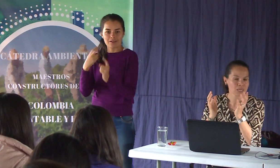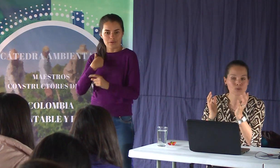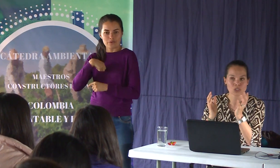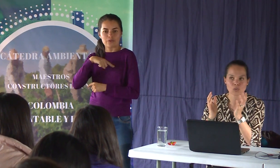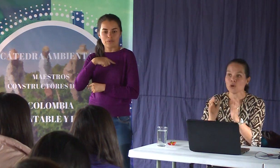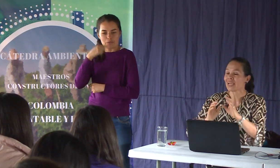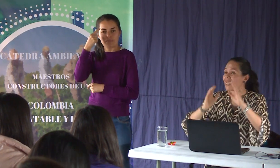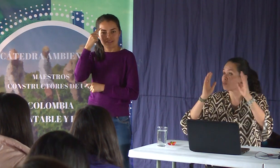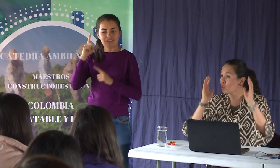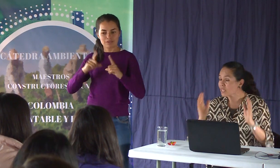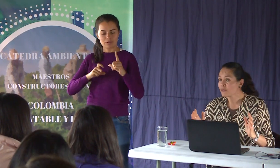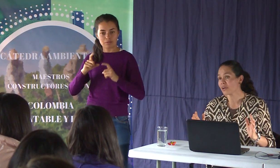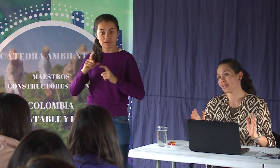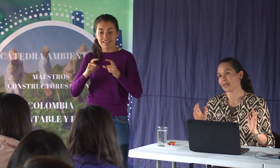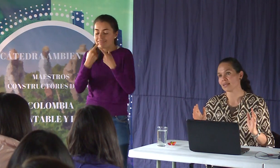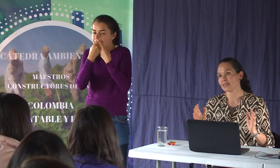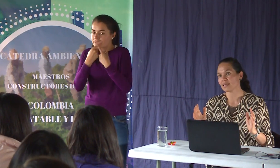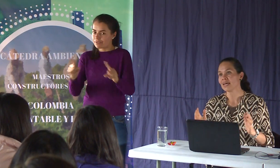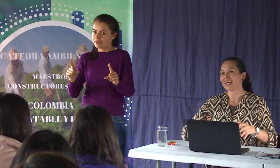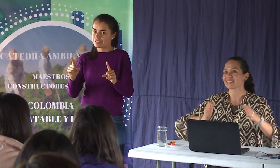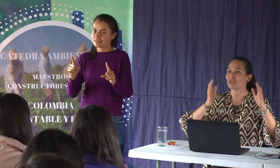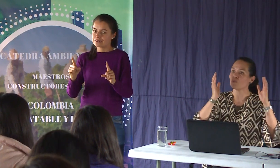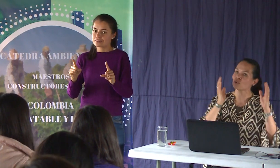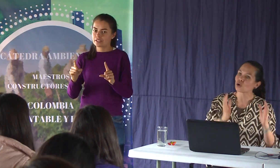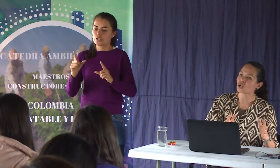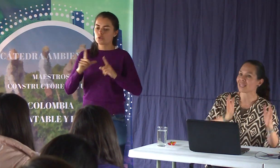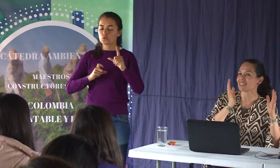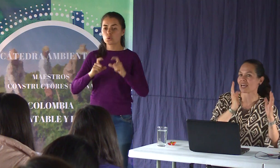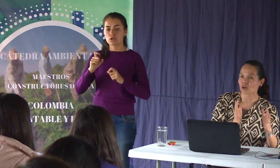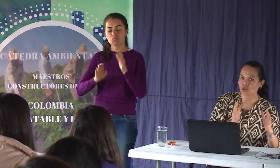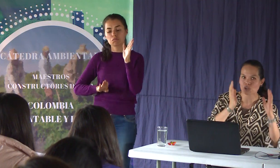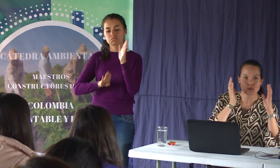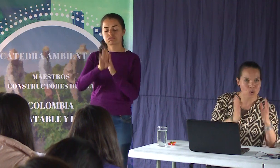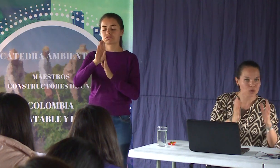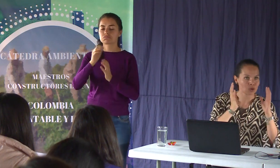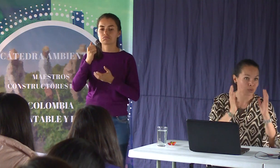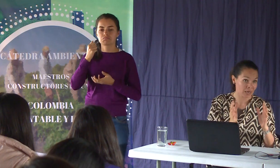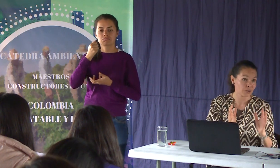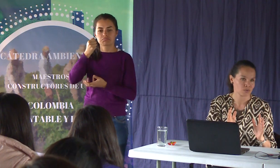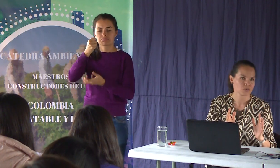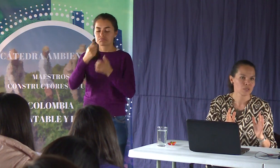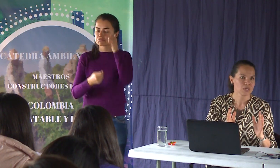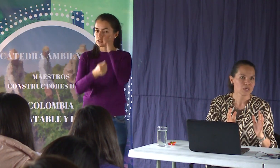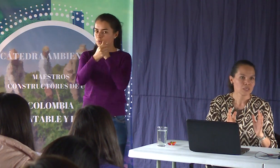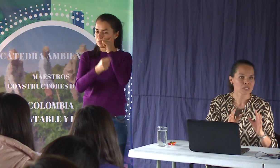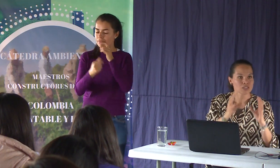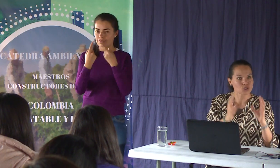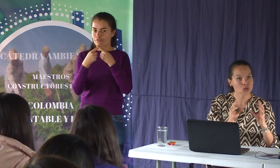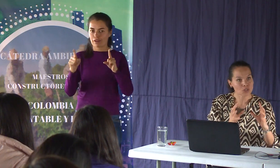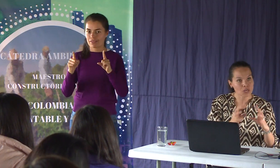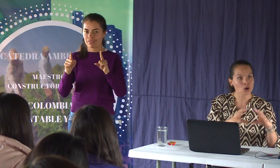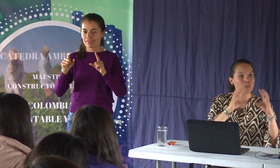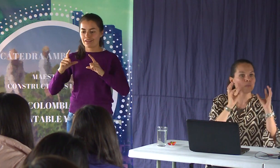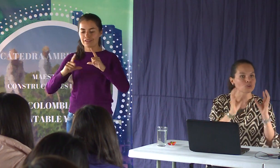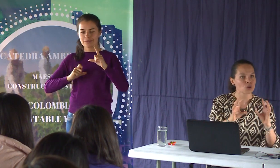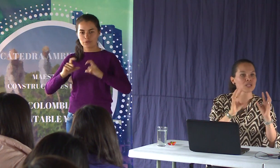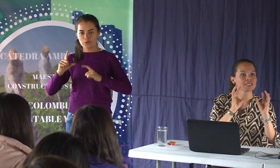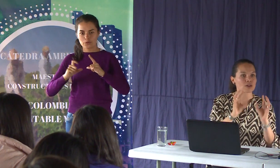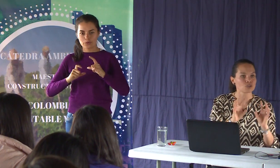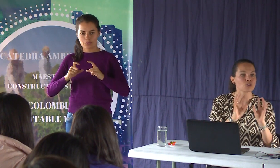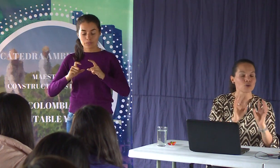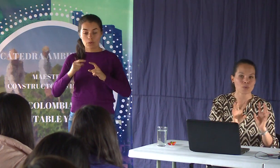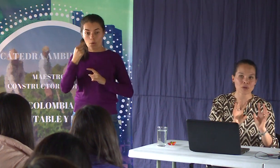nosotros el turismo, que es muy diferente a decir que es el motor de desarrollo económico de una región. Si yo lo digo como